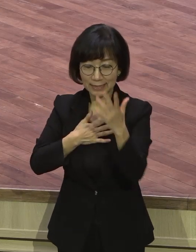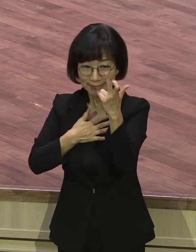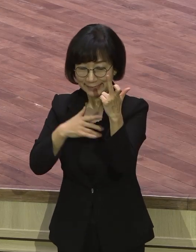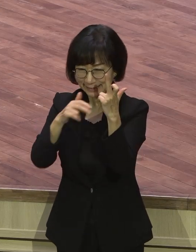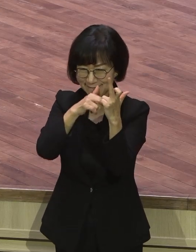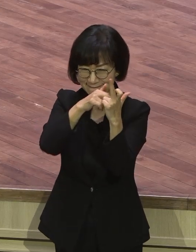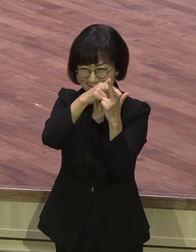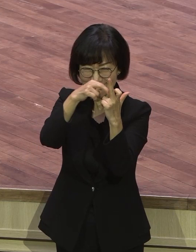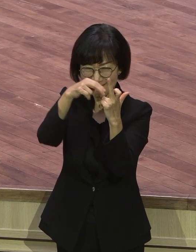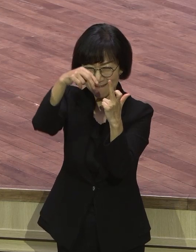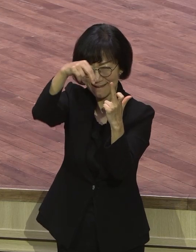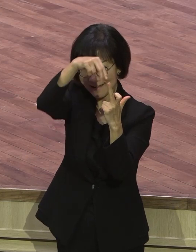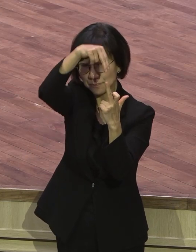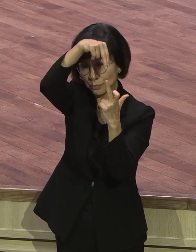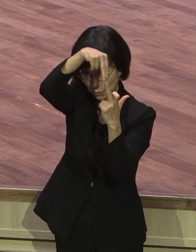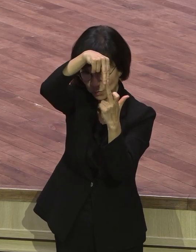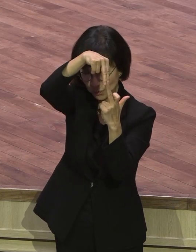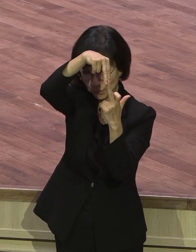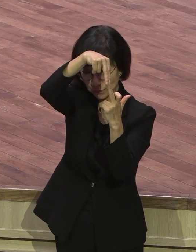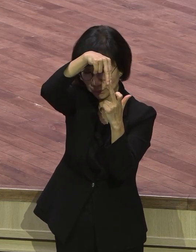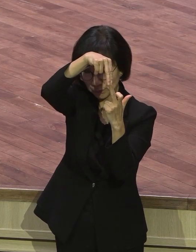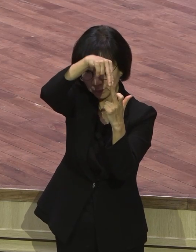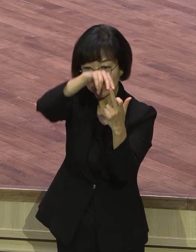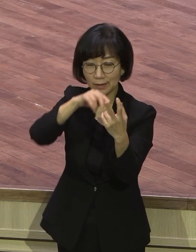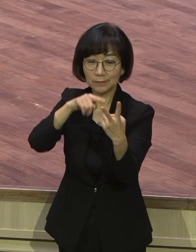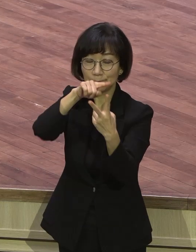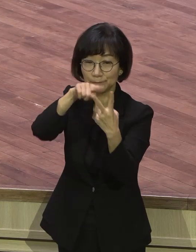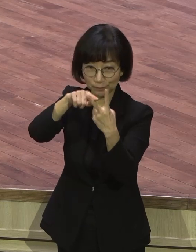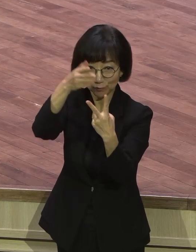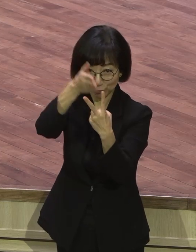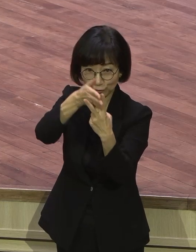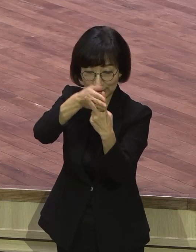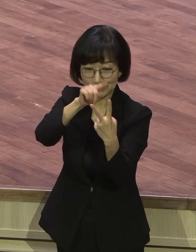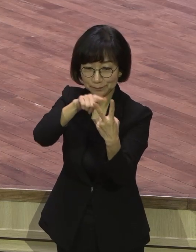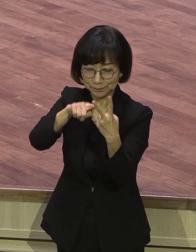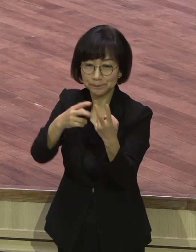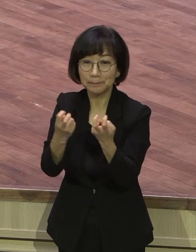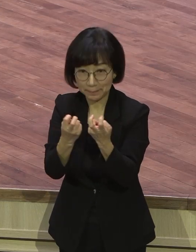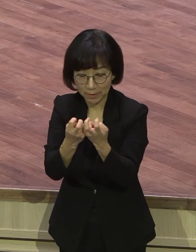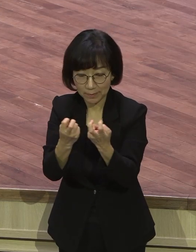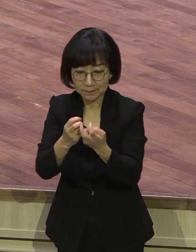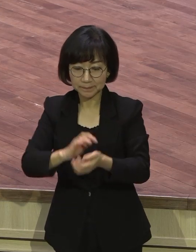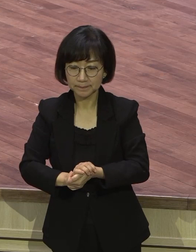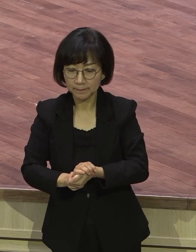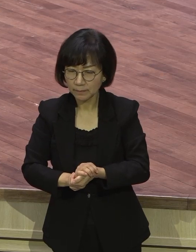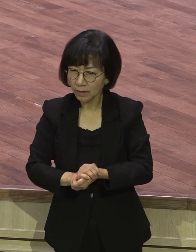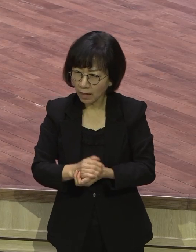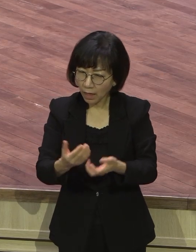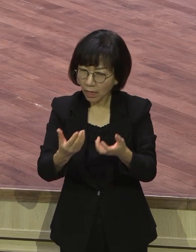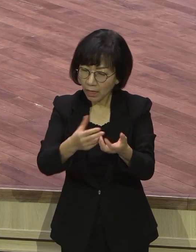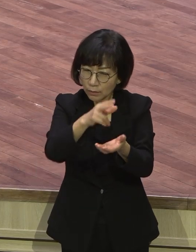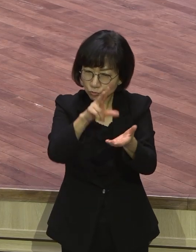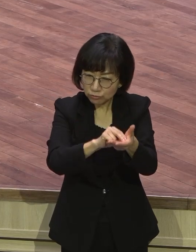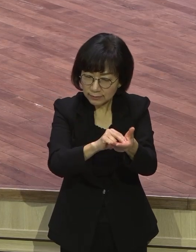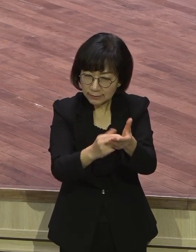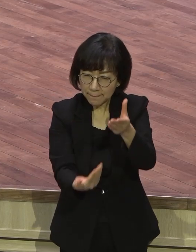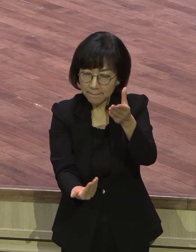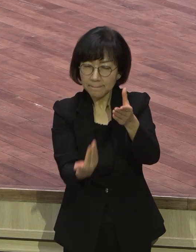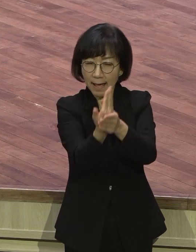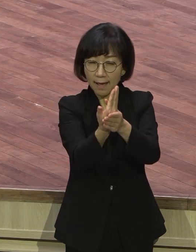올라가겠다. 산 꼭대에 올라가겠다. 이런 모습은 우리에게 문제와 사건이 왔을 때의